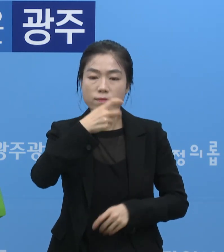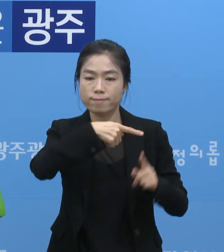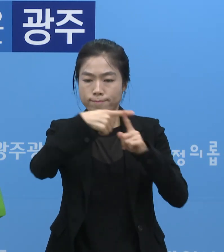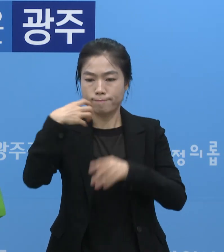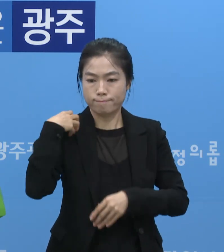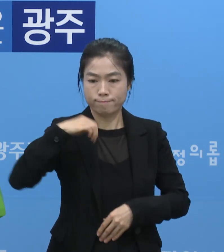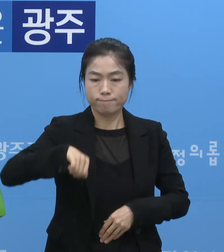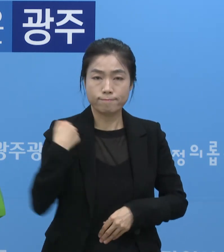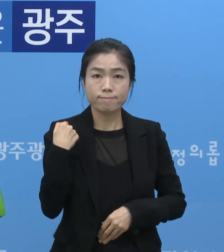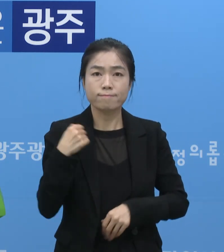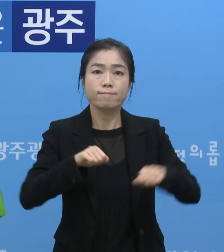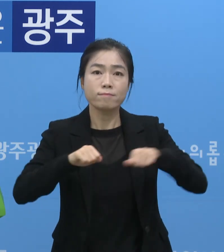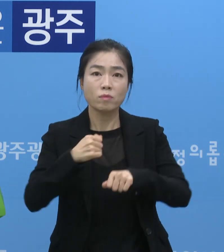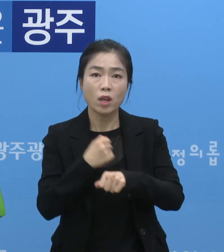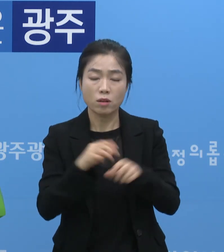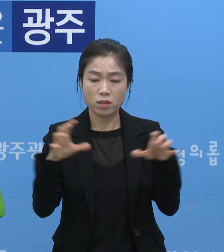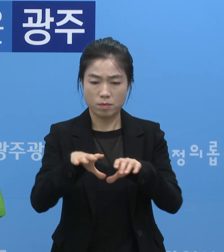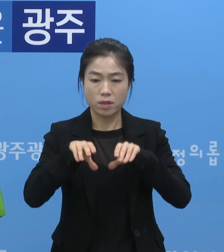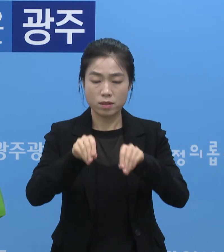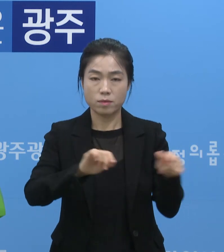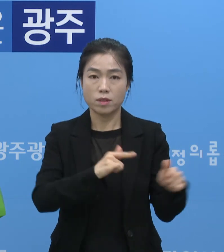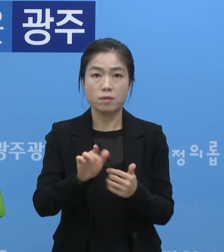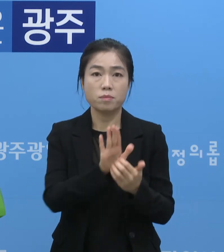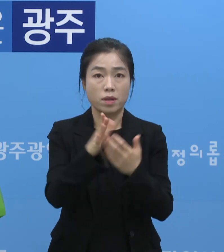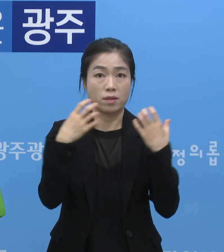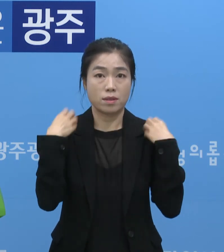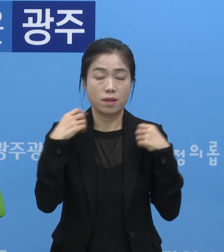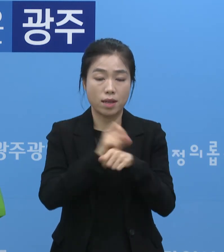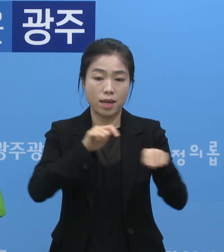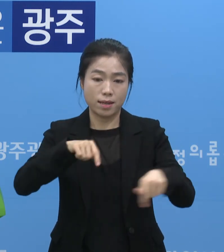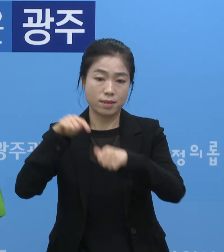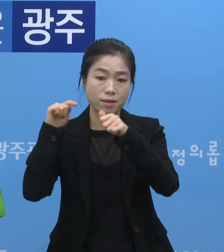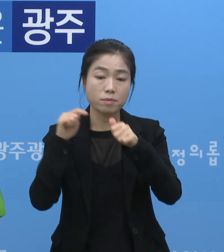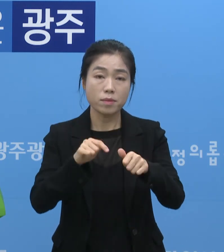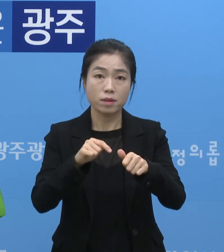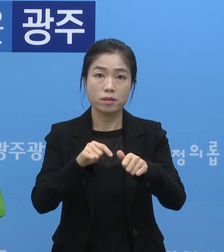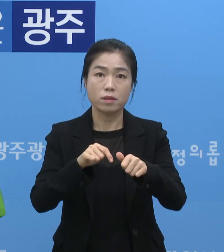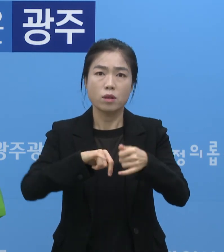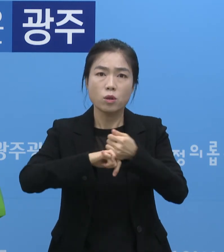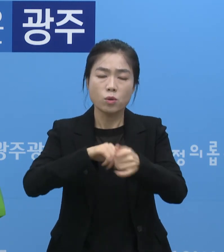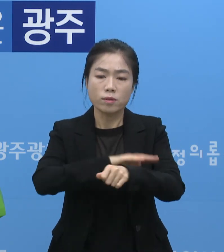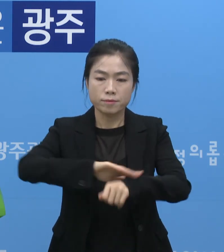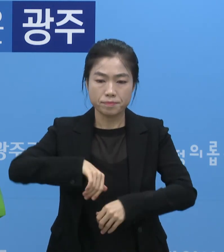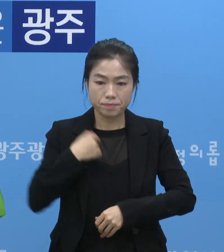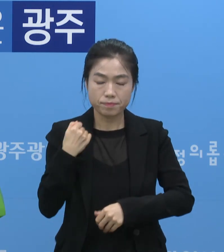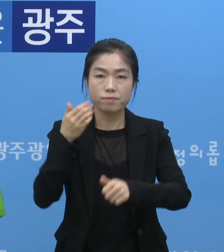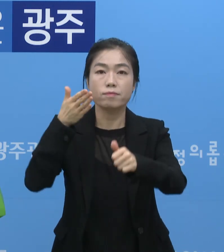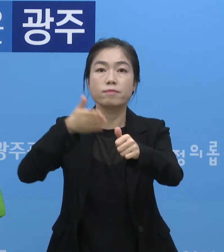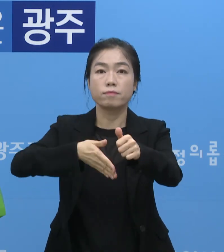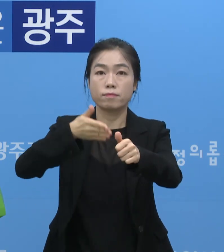이행, 집합금지 등 방역당국의 행정명령을 꼭 지켜주십시오.